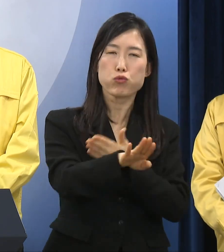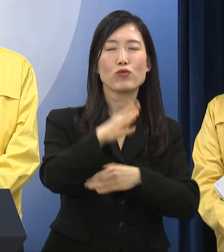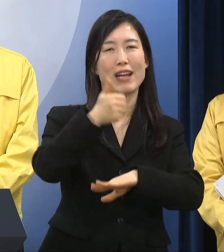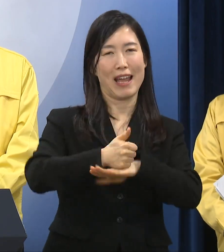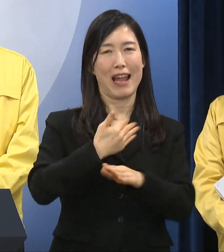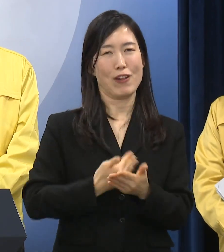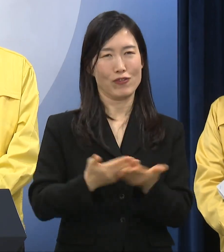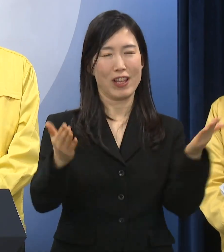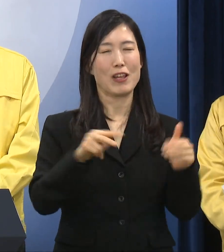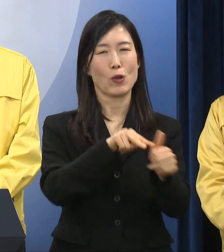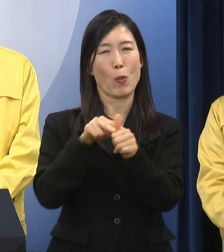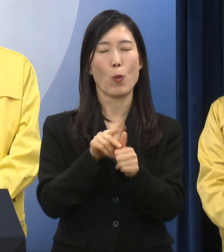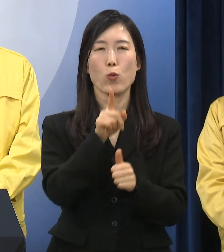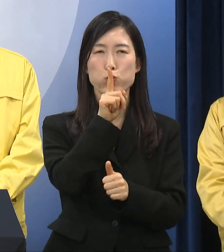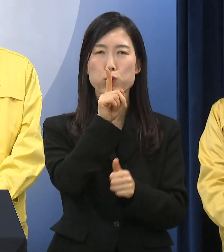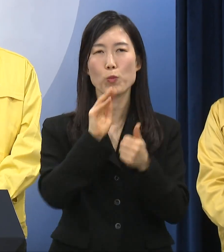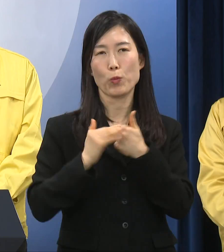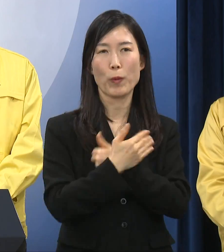감사합니다.